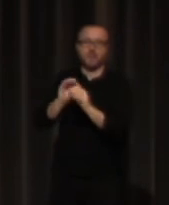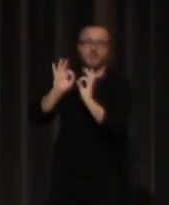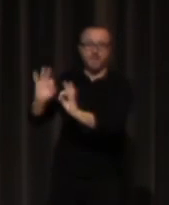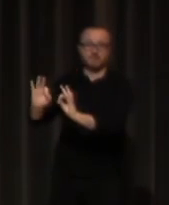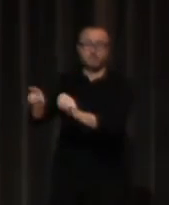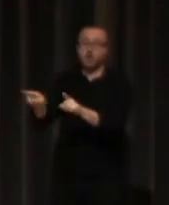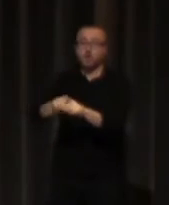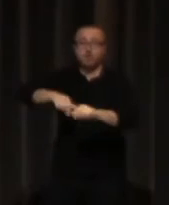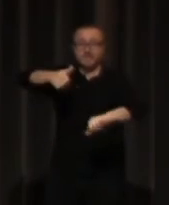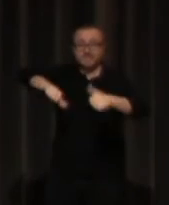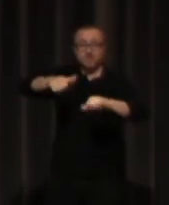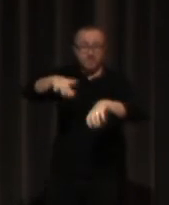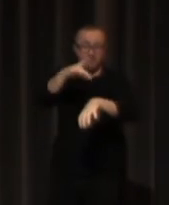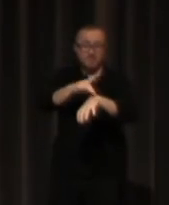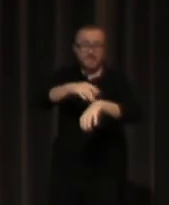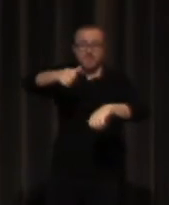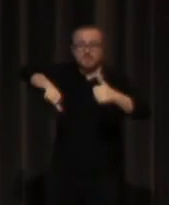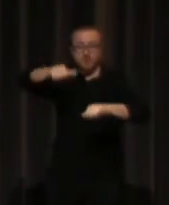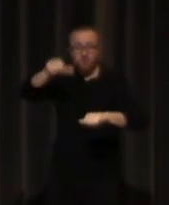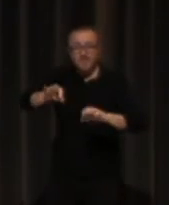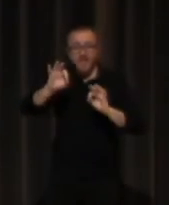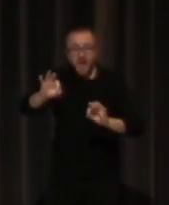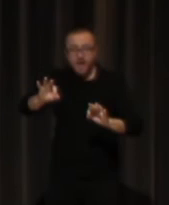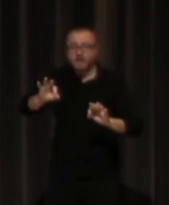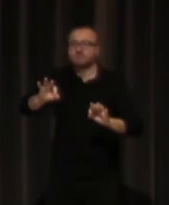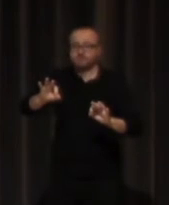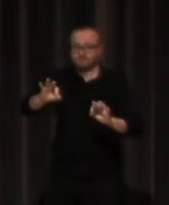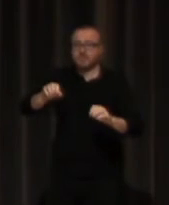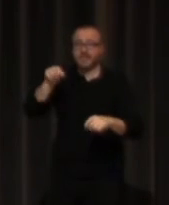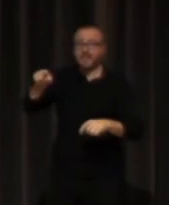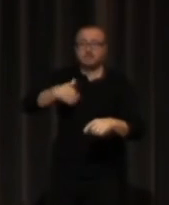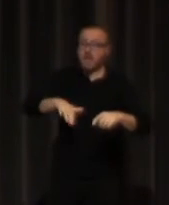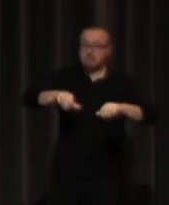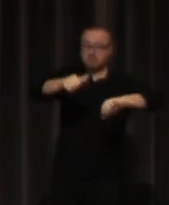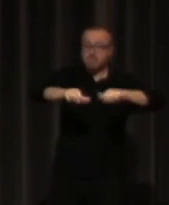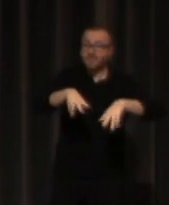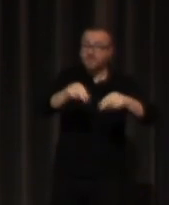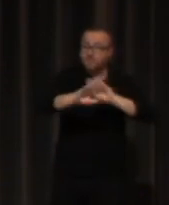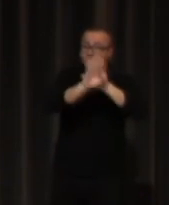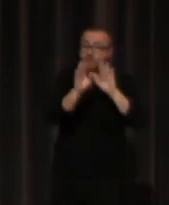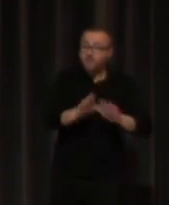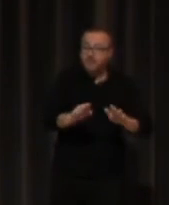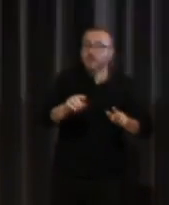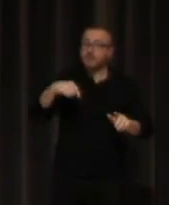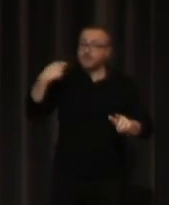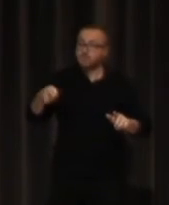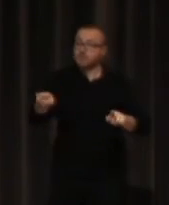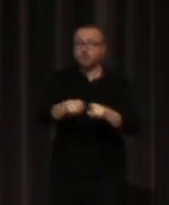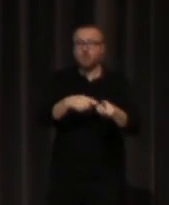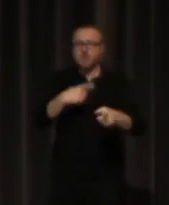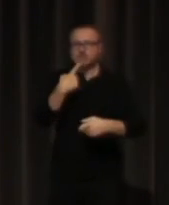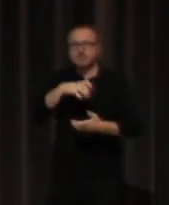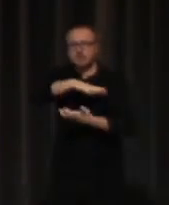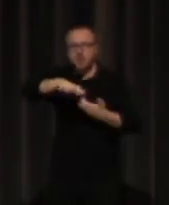quan fa la incisió, és el cirurgià que acaba l'operació, i aquests assumptes complicats els deixem sempre